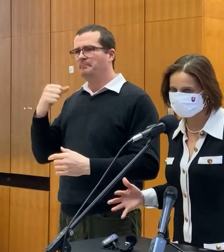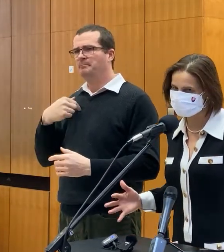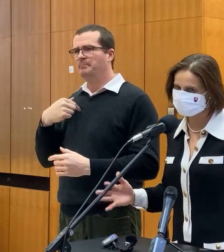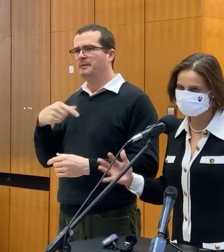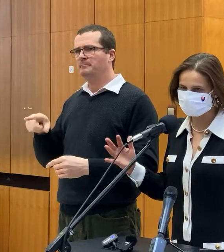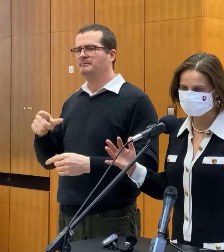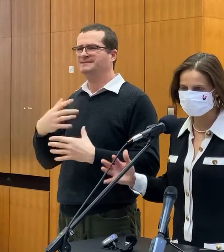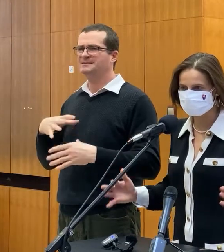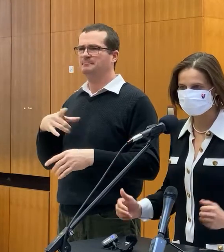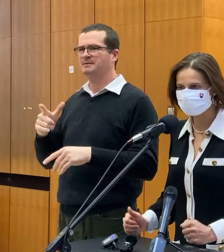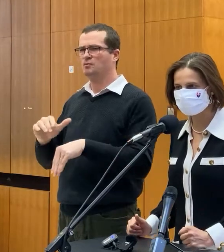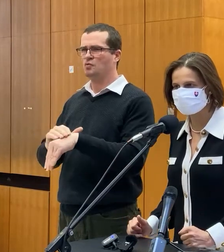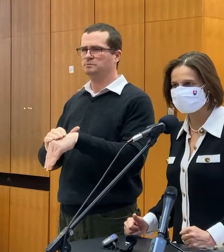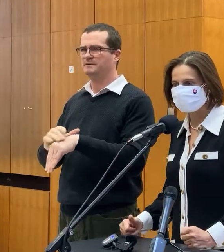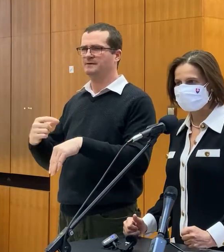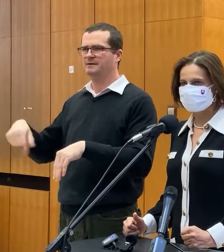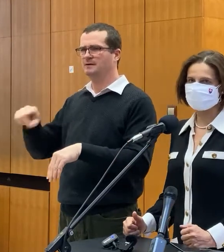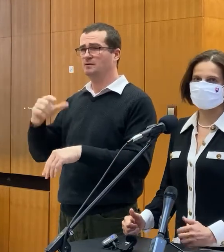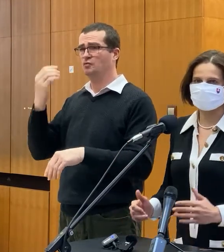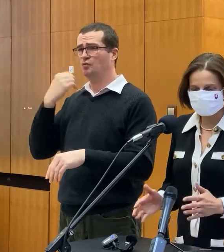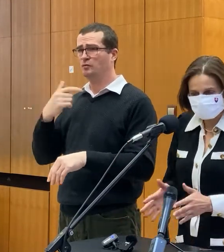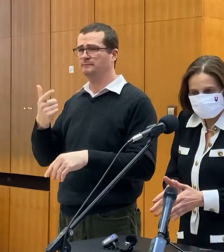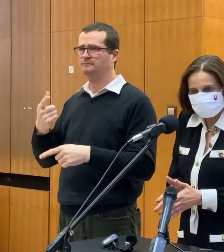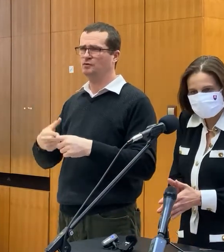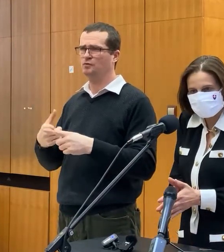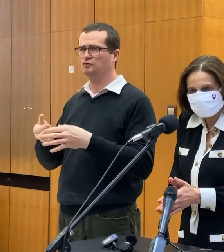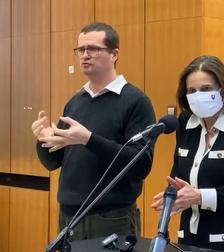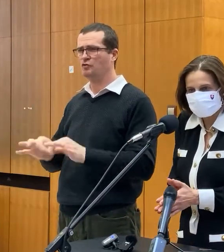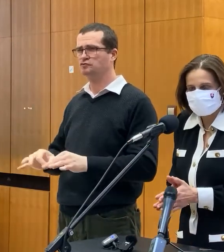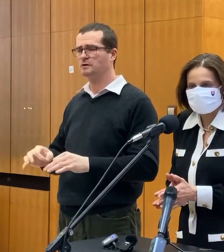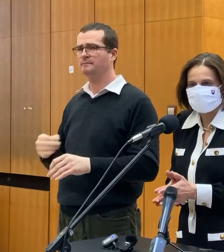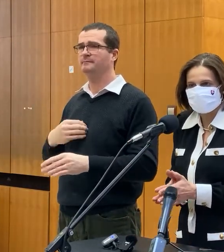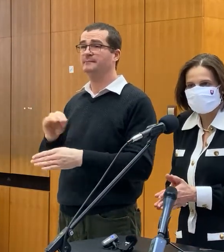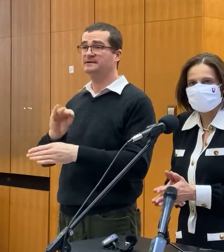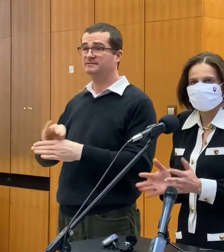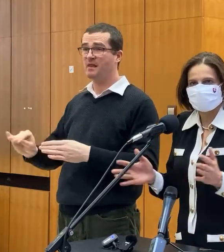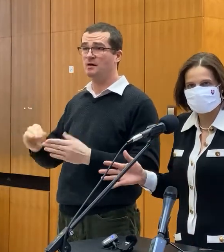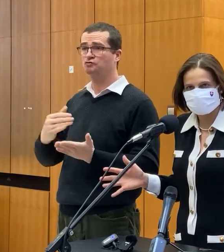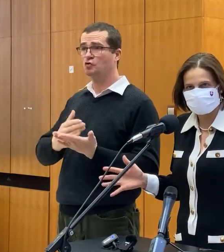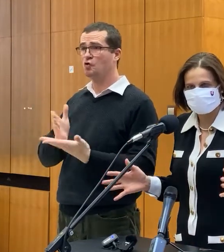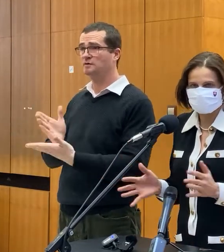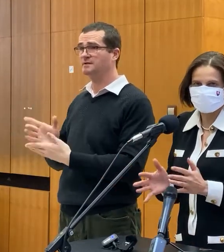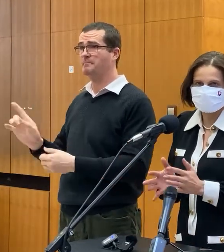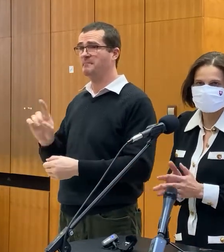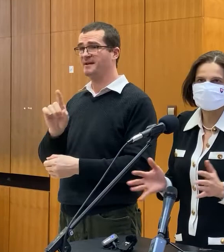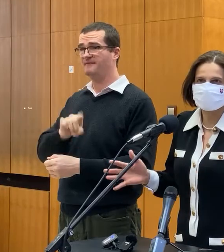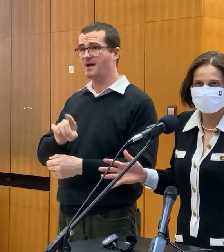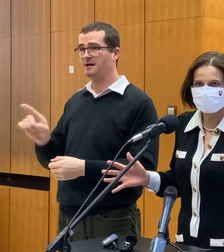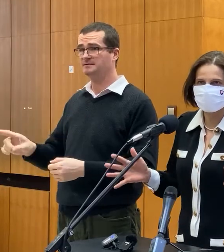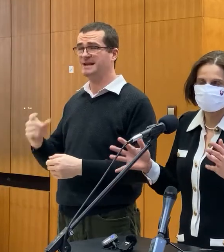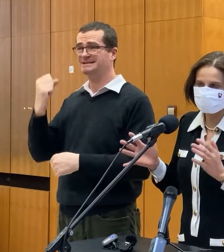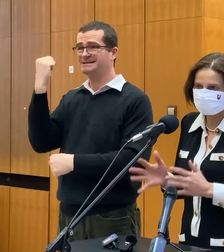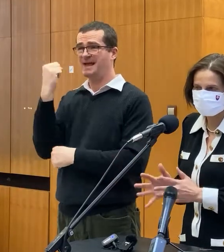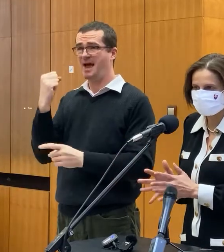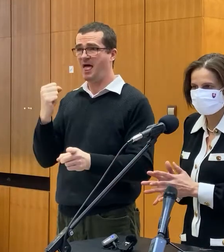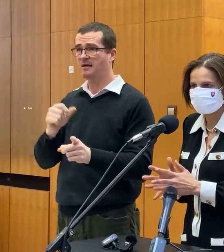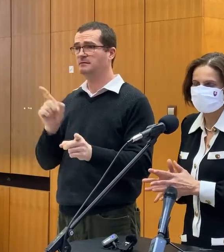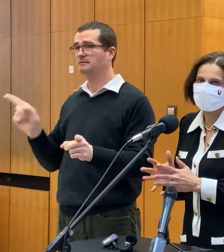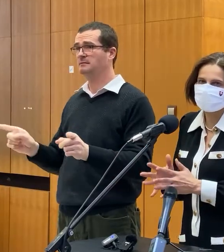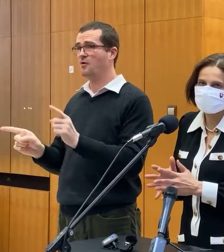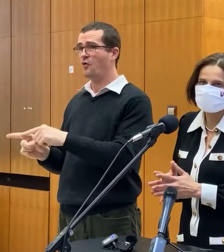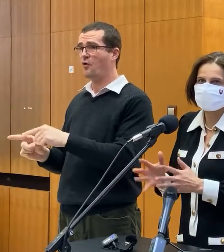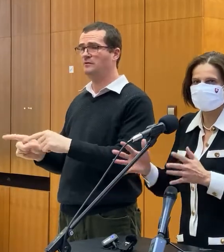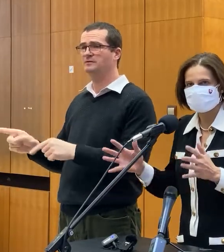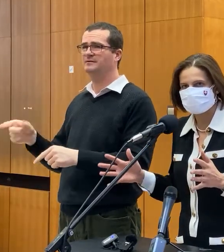sa chcem možno aj týmto ospravedlniť ľuďom, že je to také zložité, ale osobitne, ak chcete rozlišiť prevádzky, ktoré sú esenciálne od prevádzok, ktoré